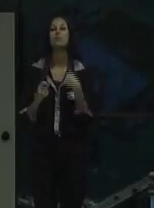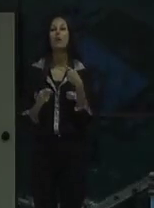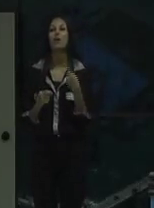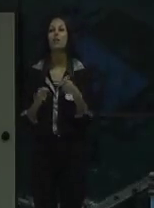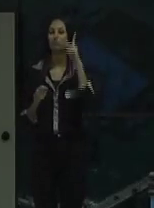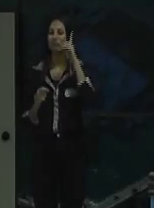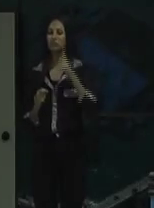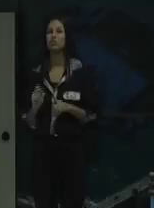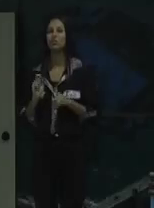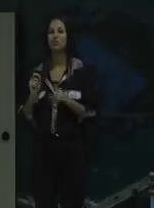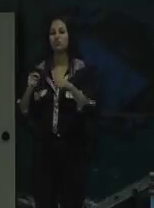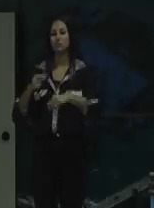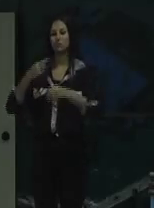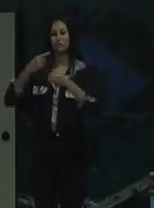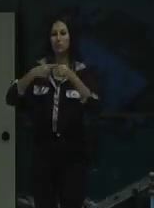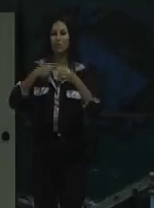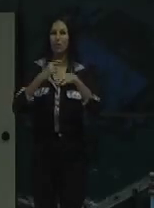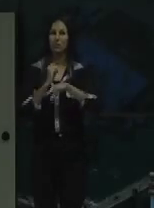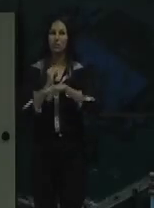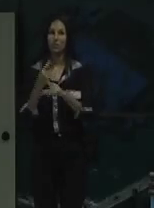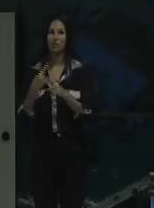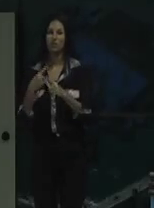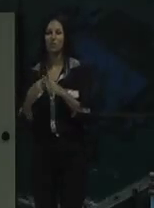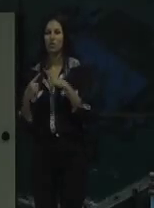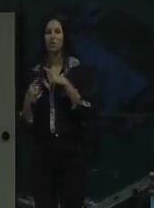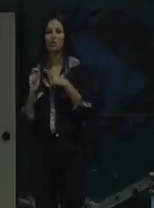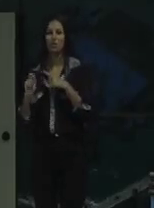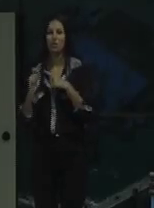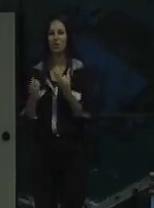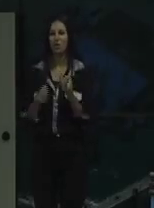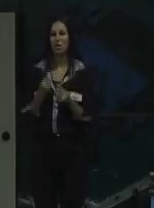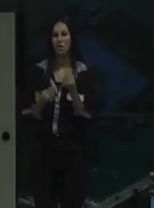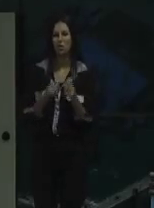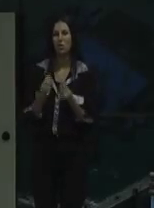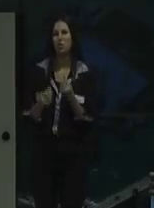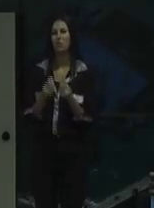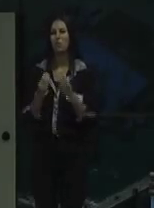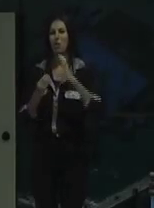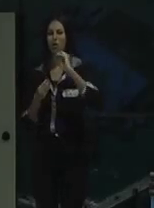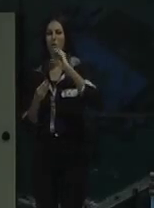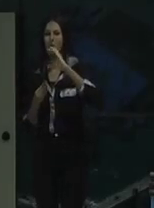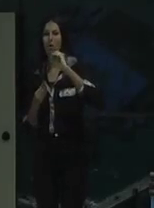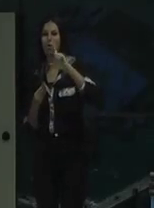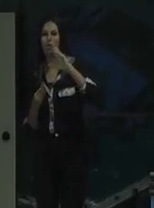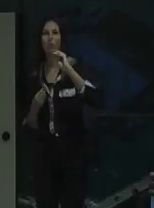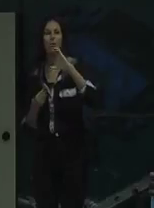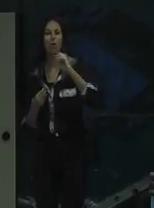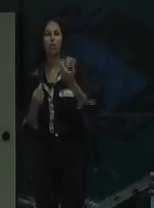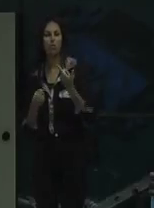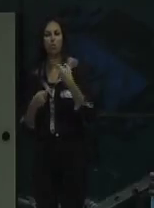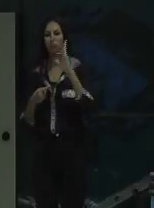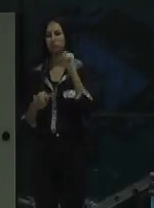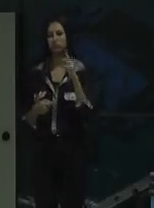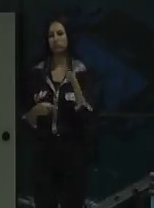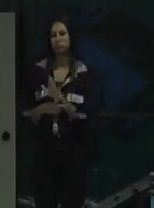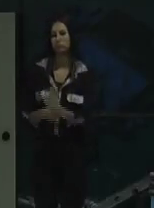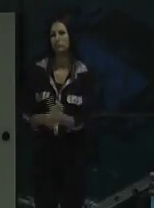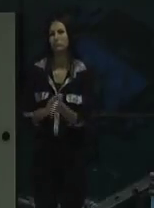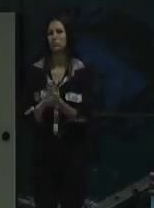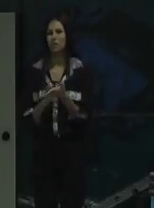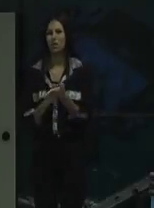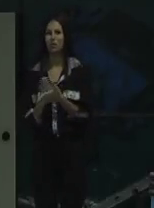nosso quião, é a nossa cidade. O Colo-Colo ela nunca patrocinou em nada. Muito pelo contrário, até a conta de água